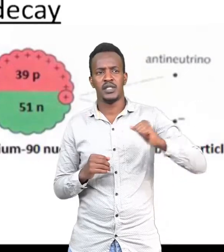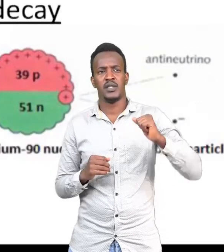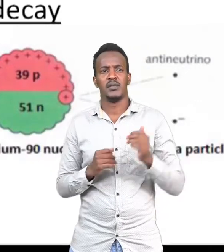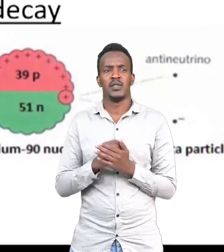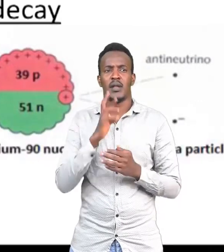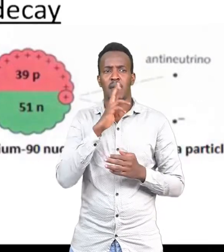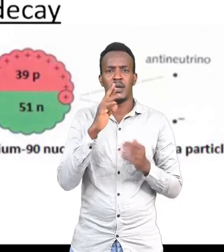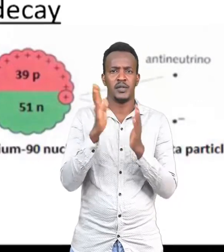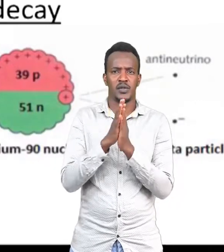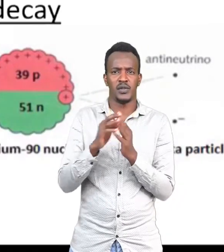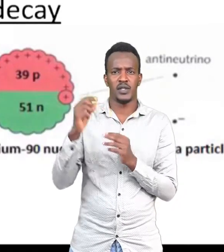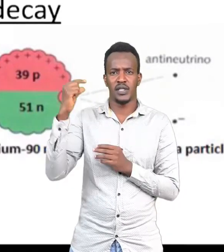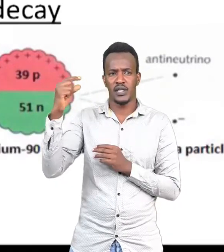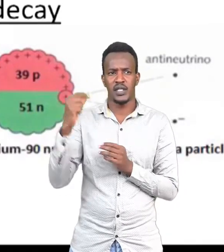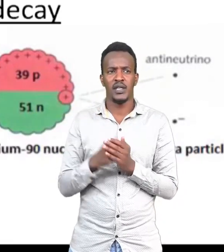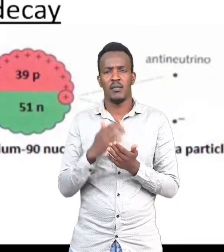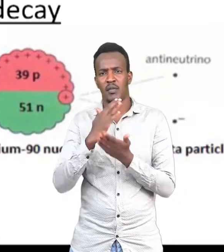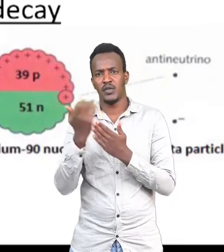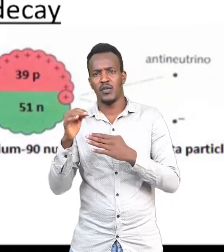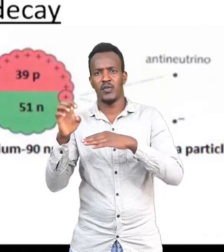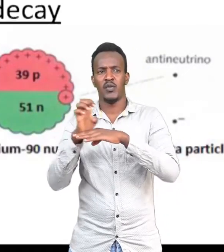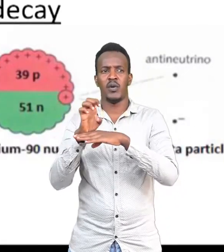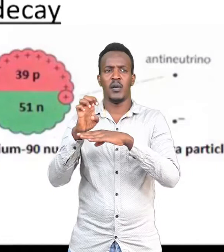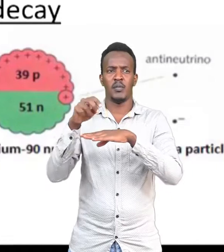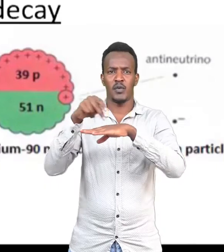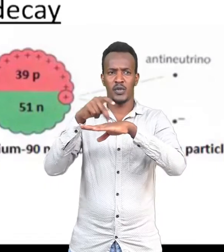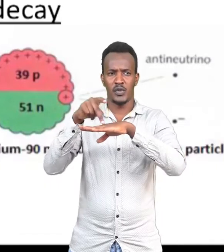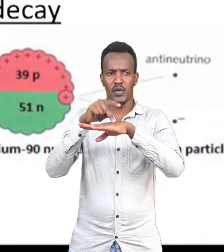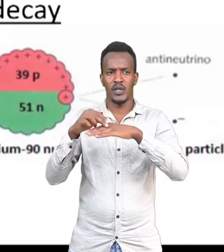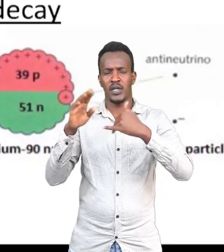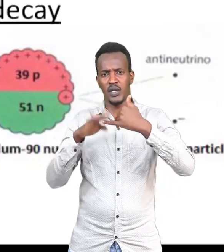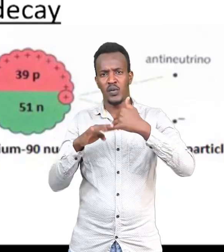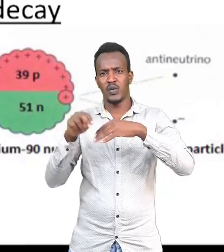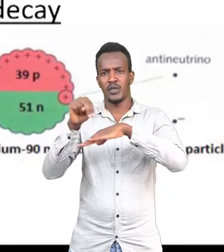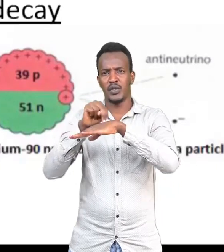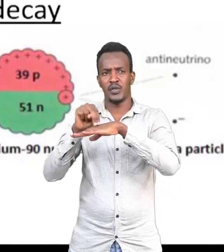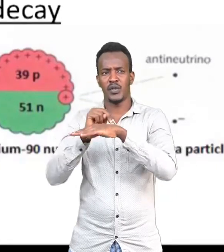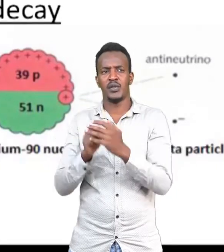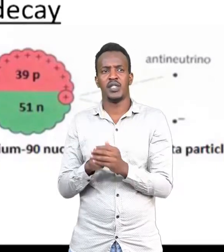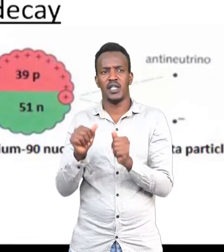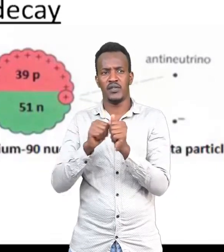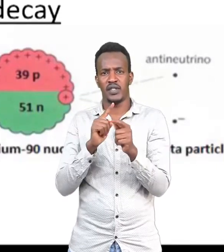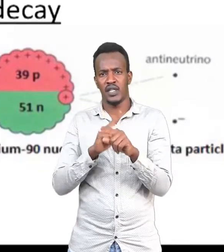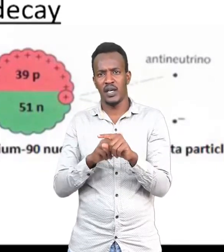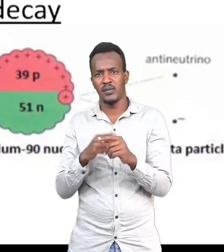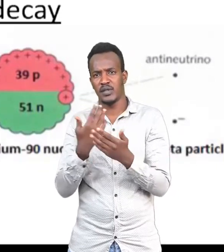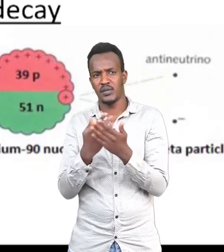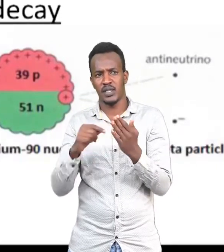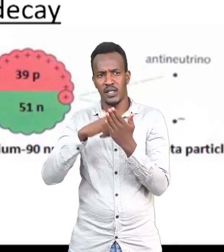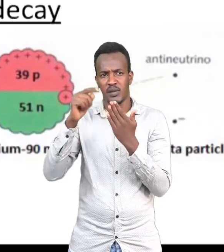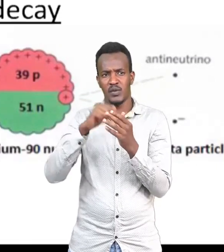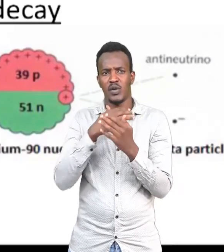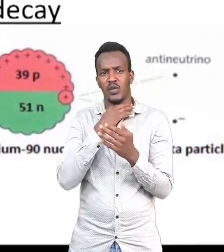casaanka iyo ka akhtarka qaybna waa neutronadii qaybta sarana waxa weeyaan markaasi protonadii marba intan la calaamadiyay ayaa waxay tahay qaybta la doonayo markaasi